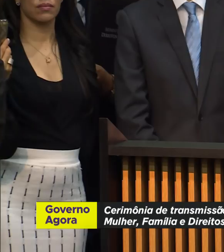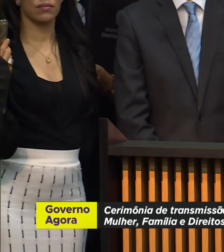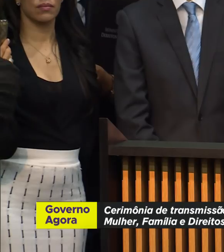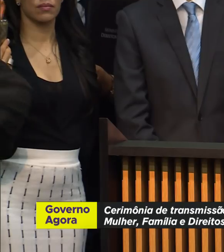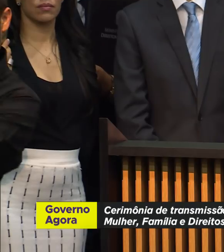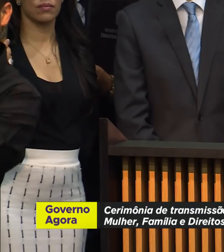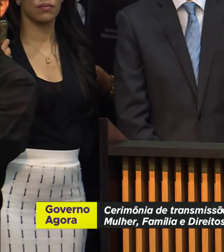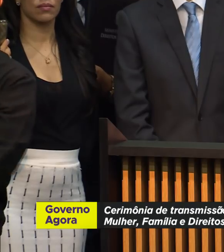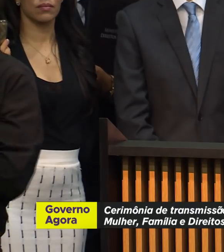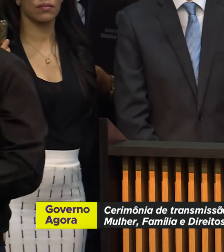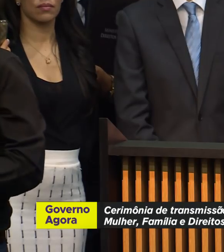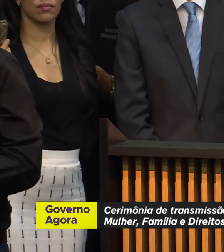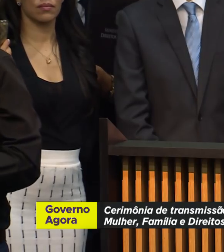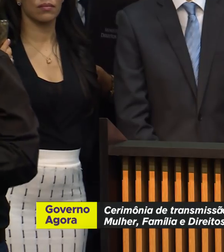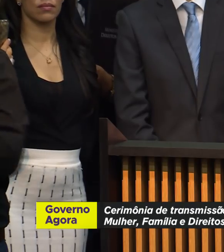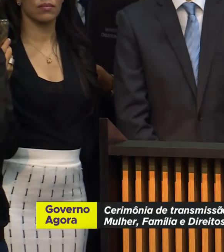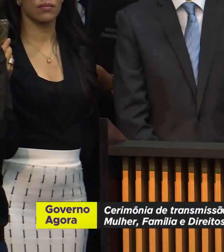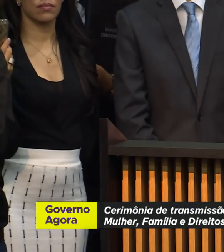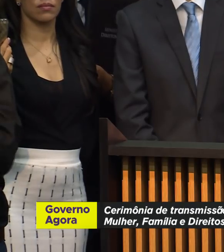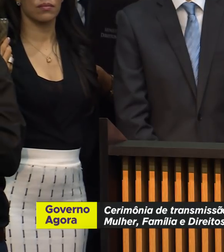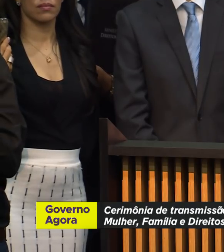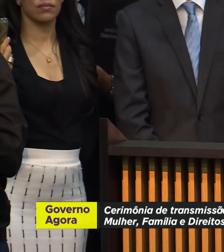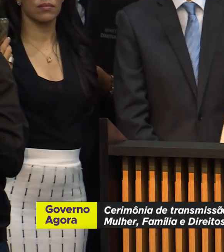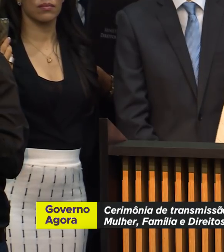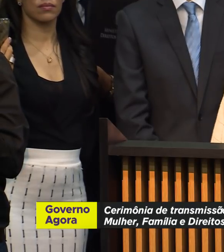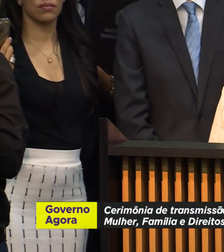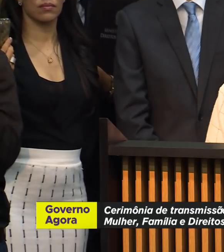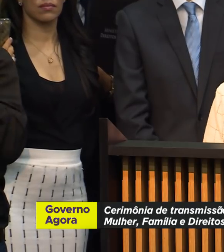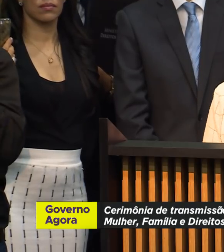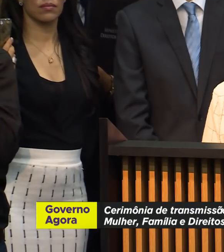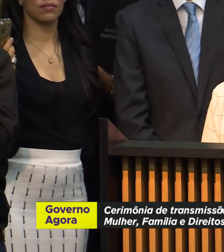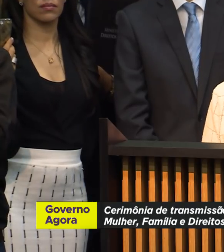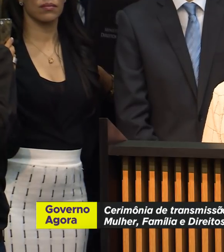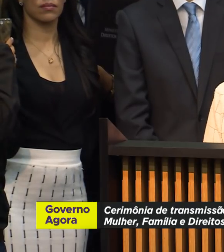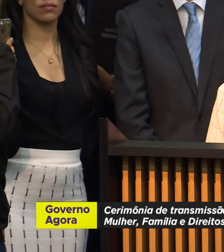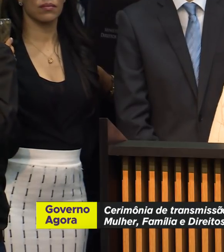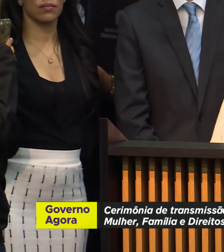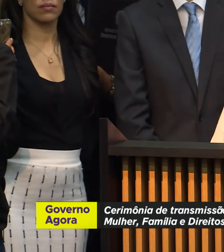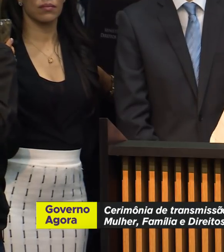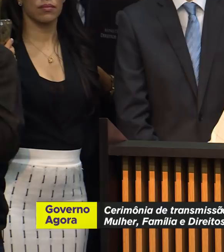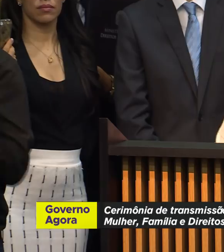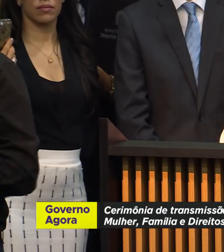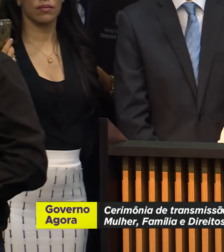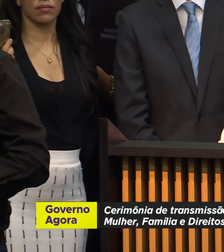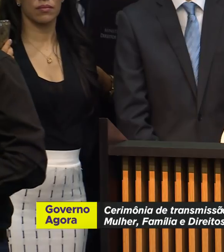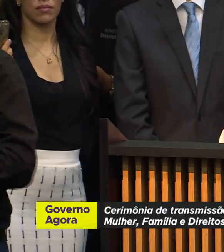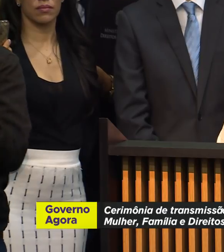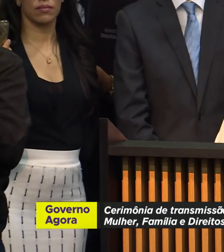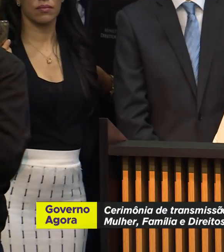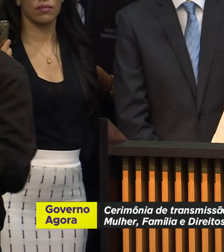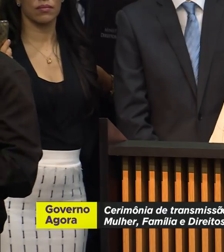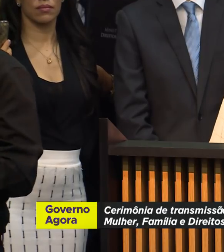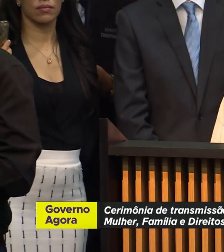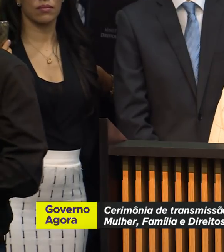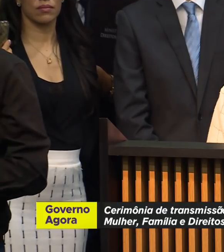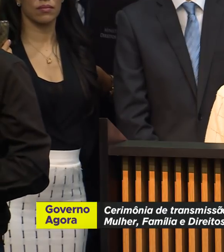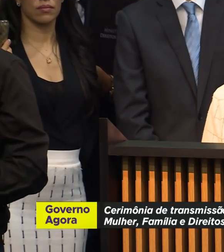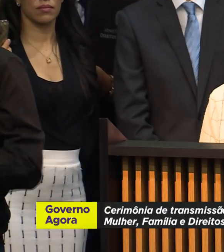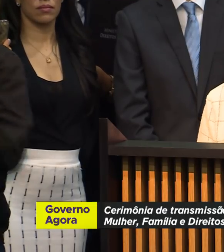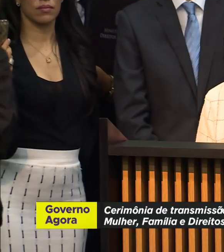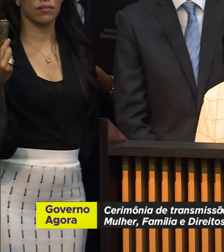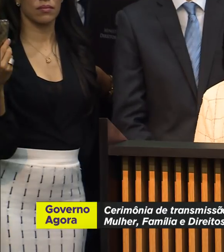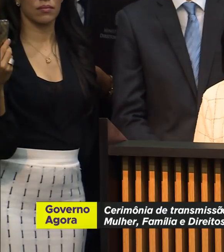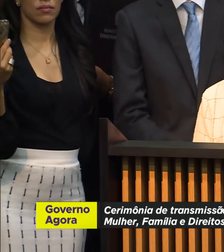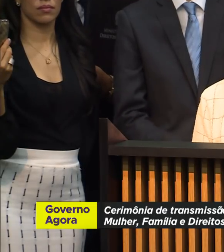lábios leporino, fissura palatal, porque a mãe não sabia o que fazer. E nós sabemos o que fazer. Nós temos